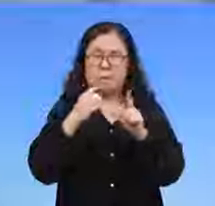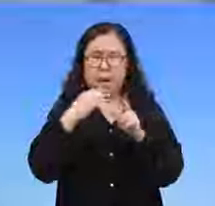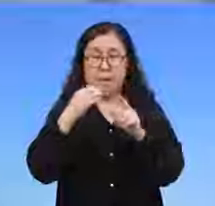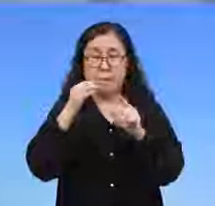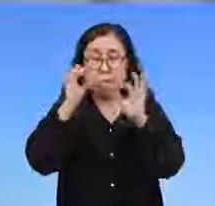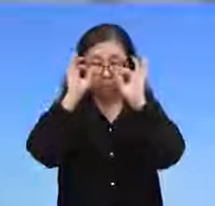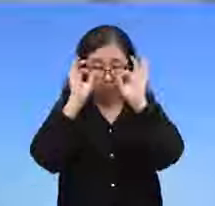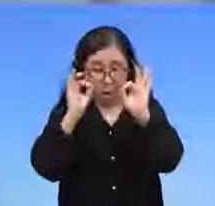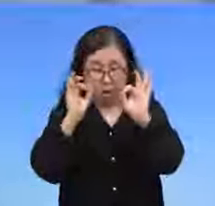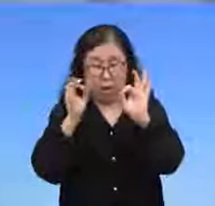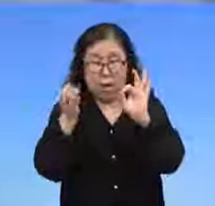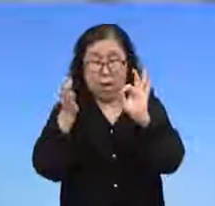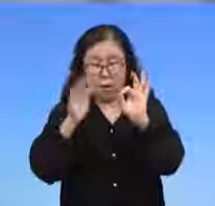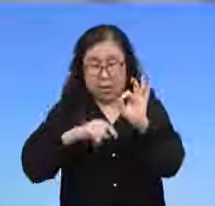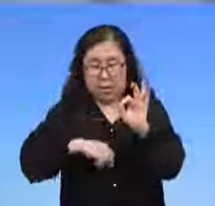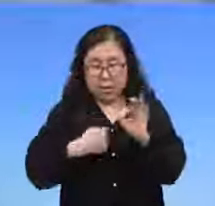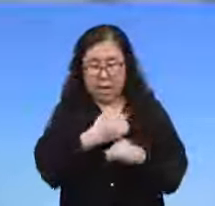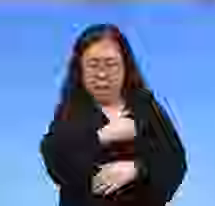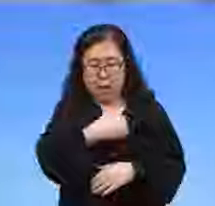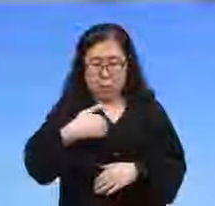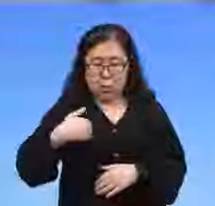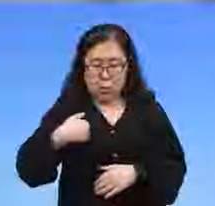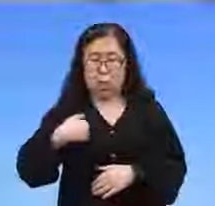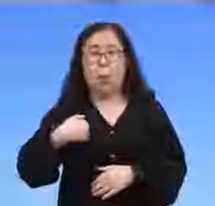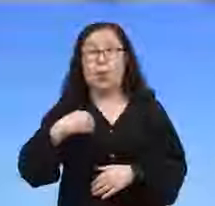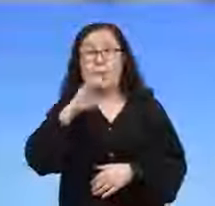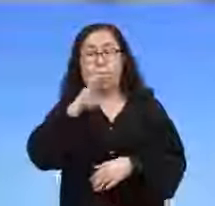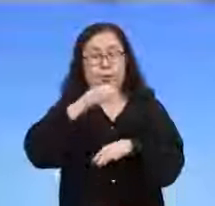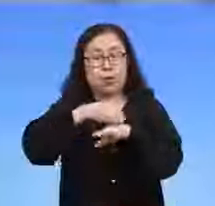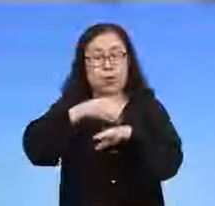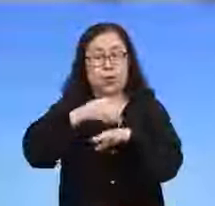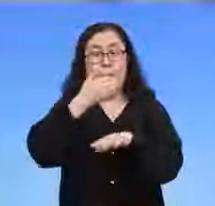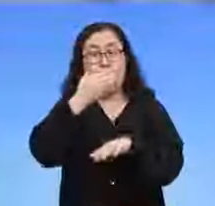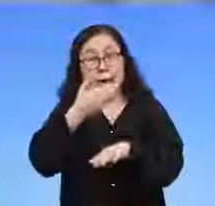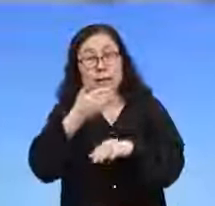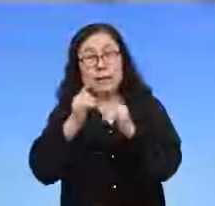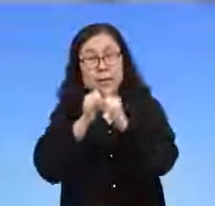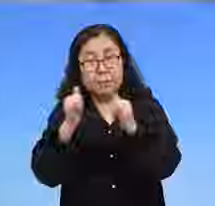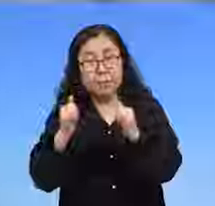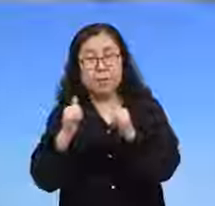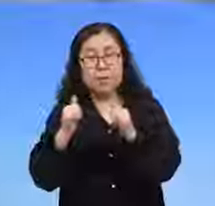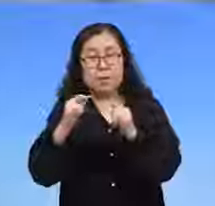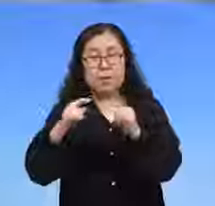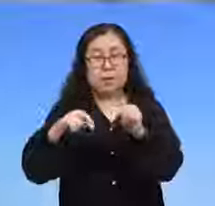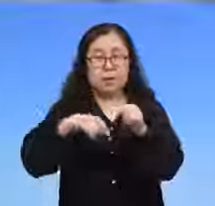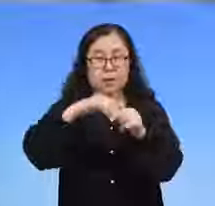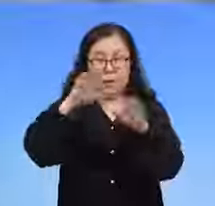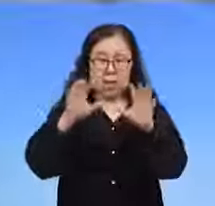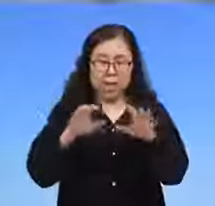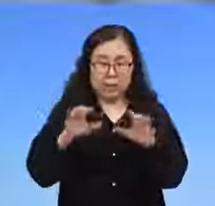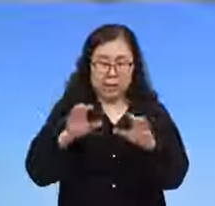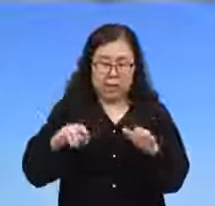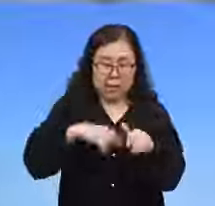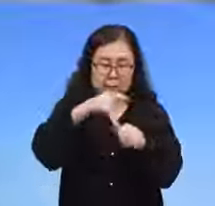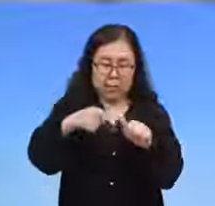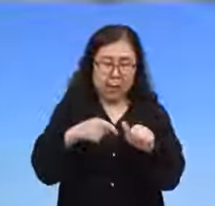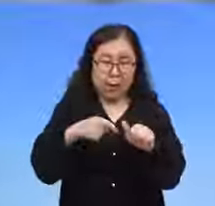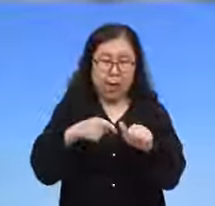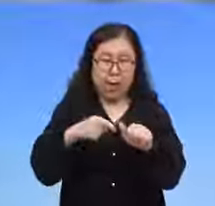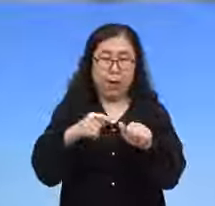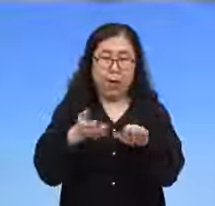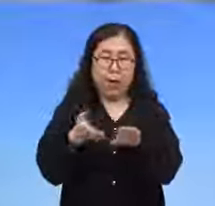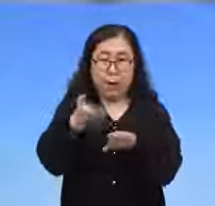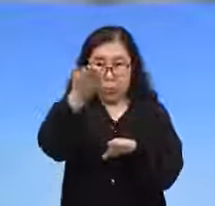자족훈련이 이루어진 바울 같은 사람은 그런 현실과 상황이 보이는 게 아니라 그런 현실과 상황